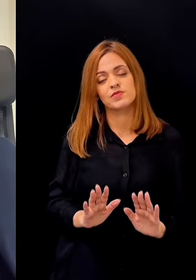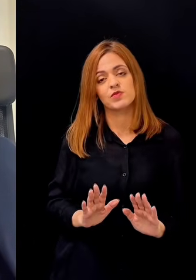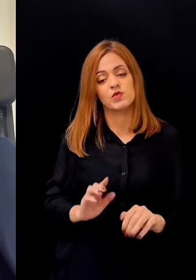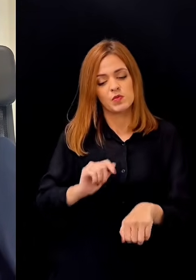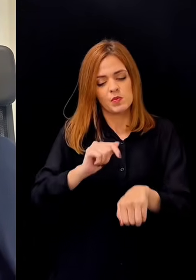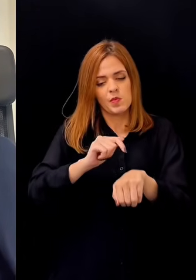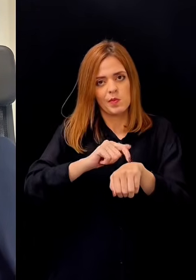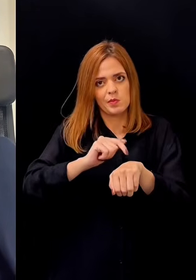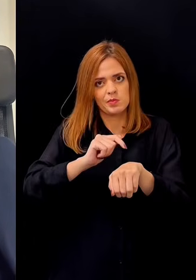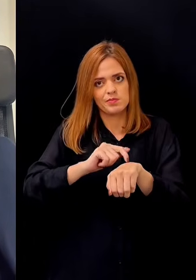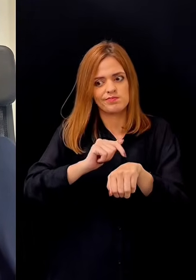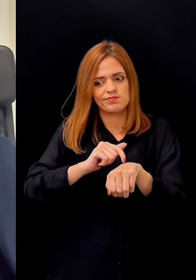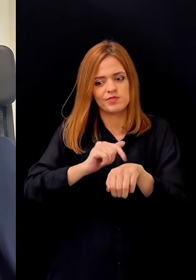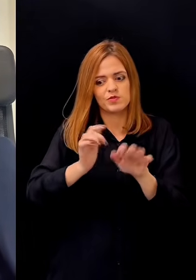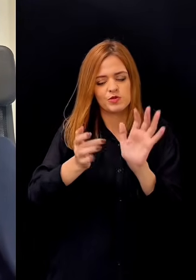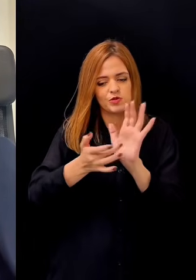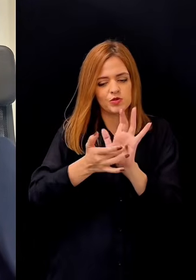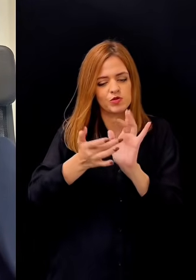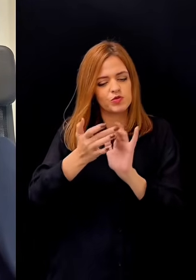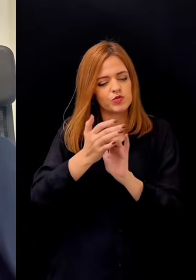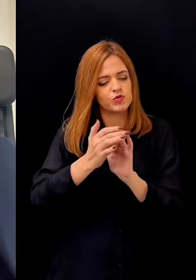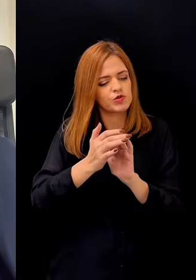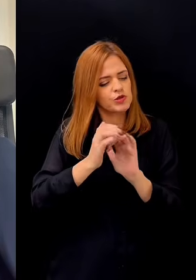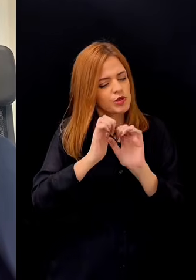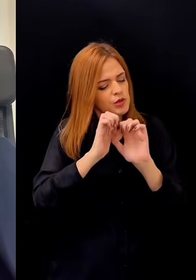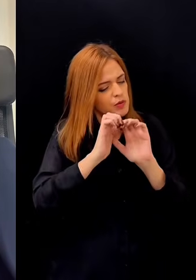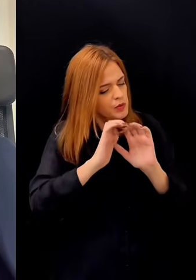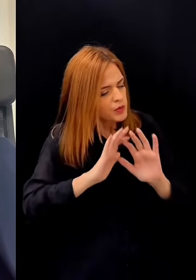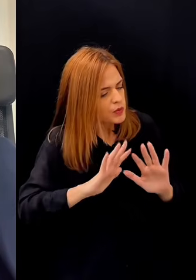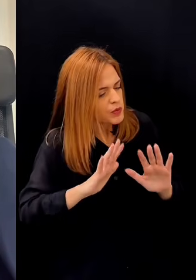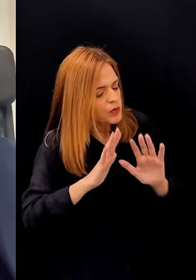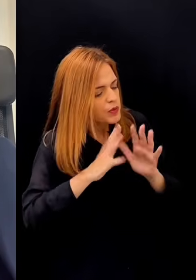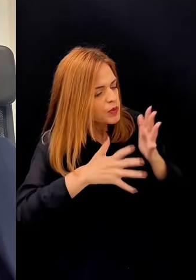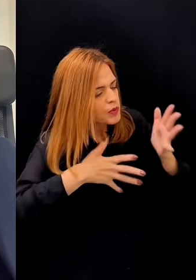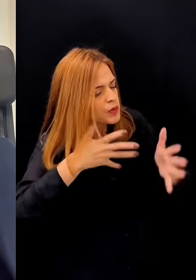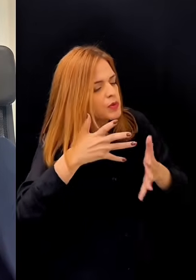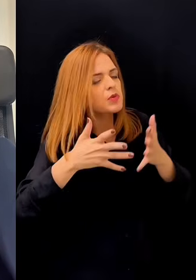fala, na verdade